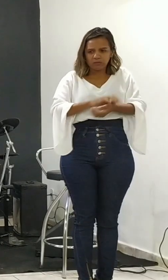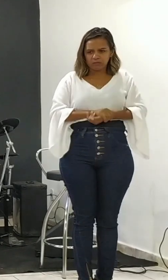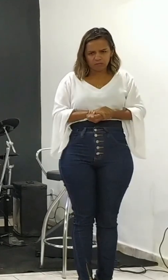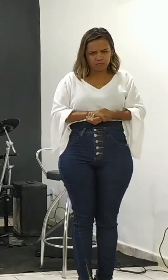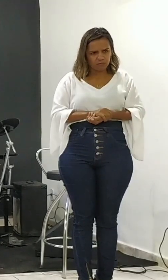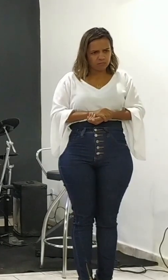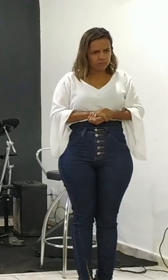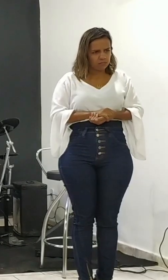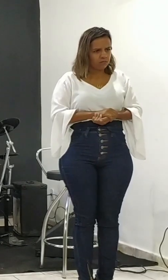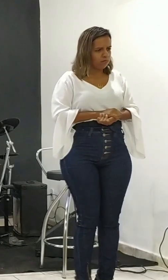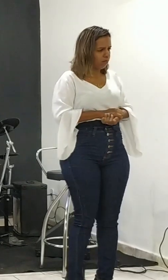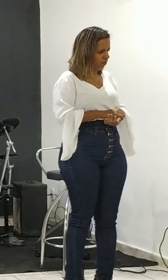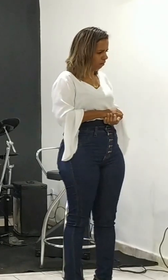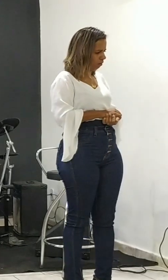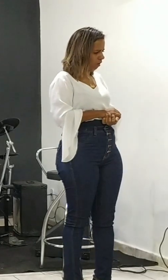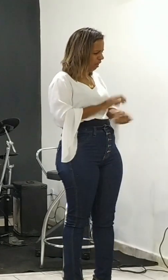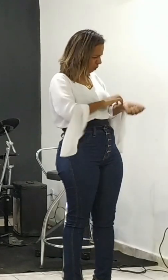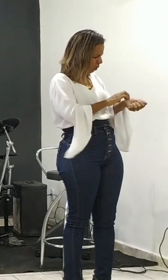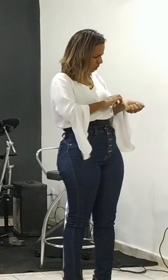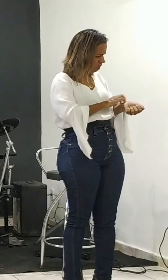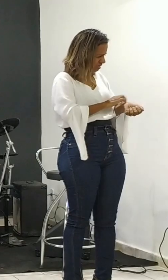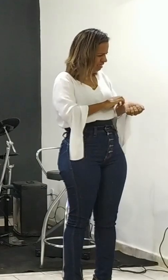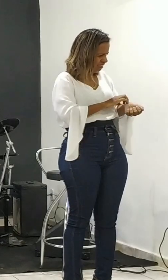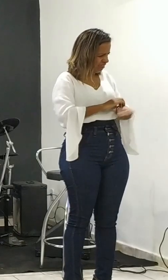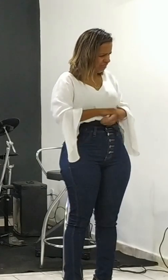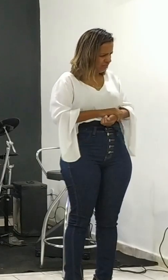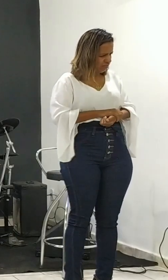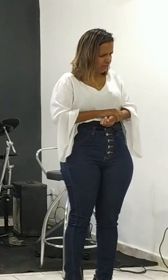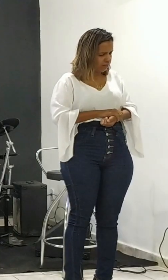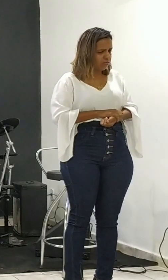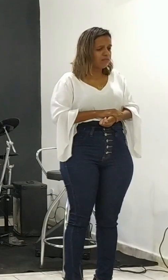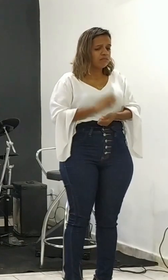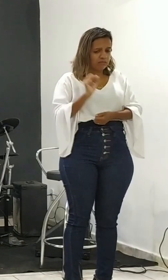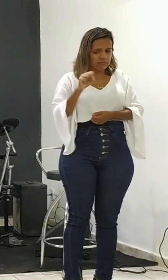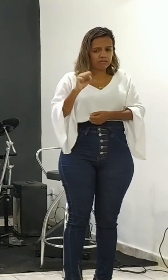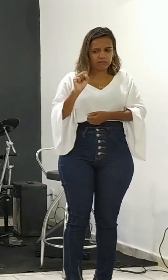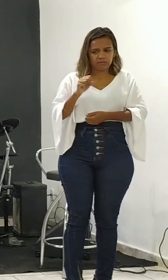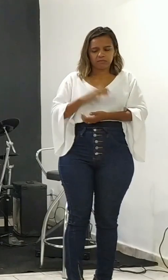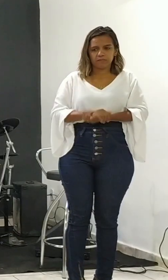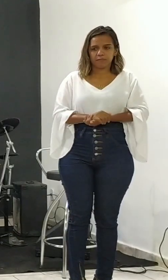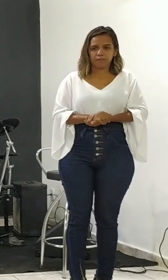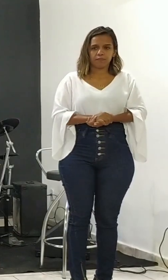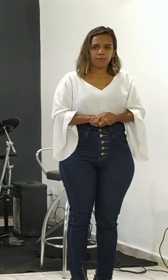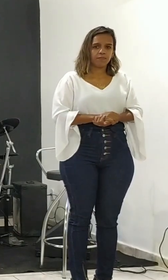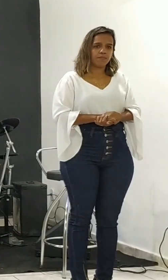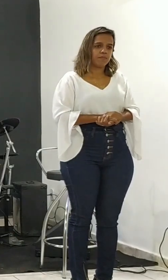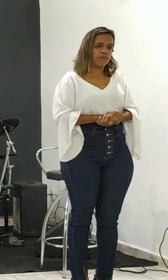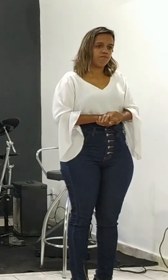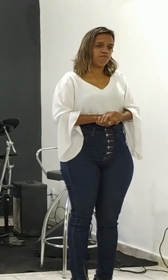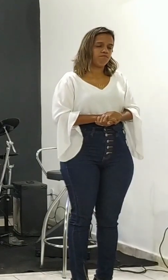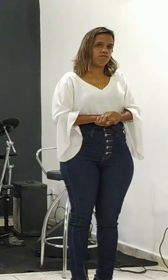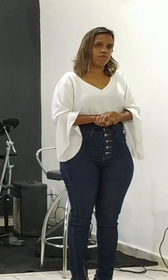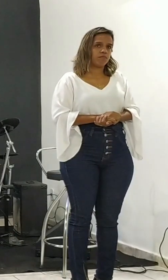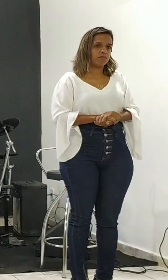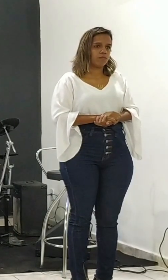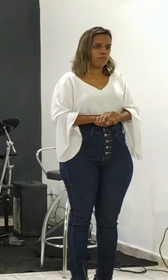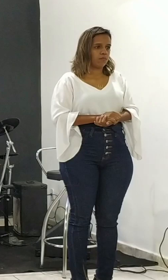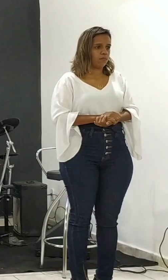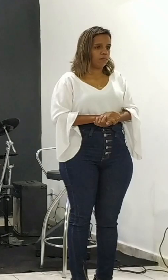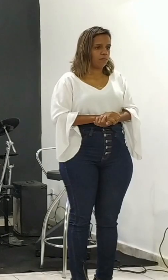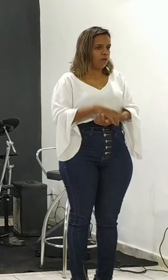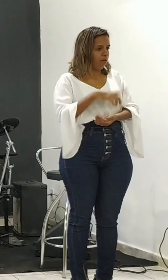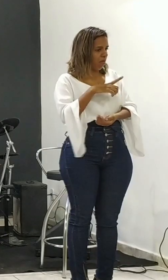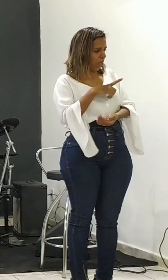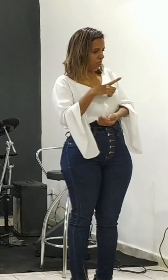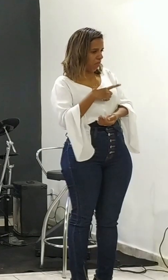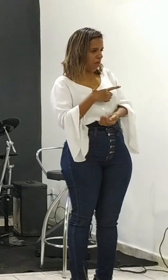Está coçando muito, Dona Maria, sua pele? Sim, Sim. A senhora tem